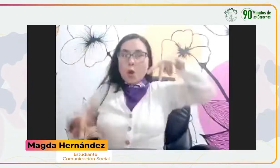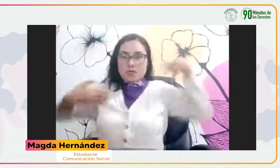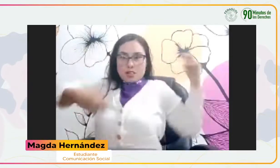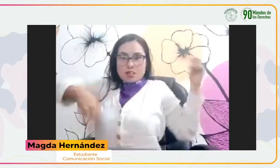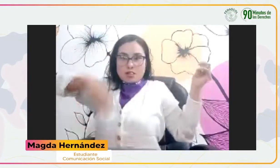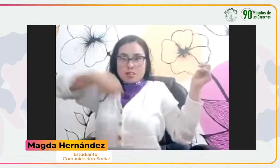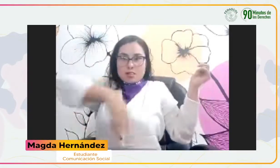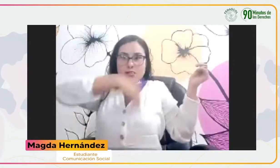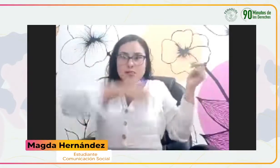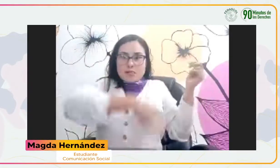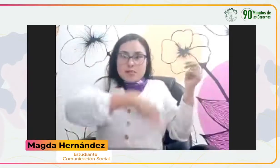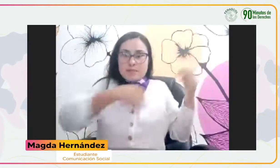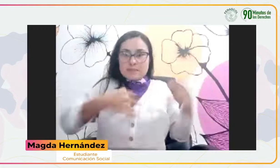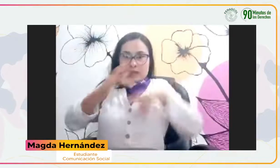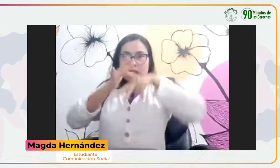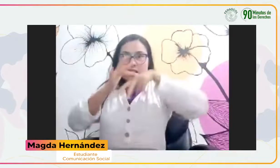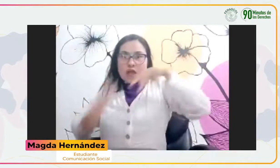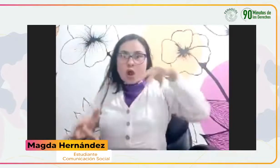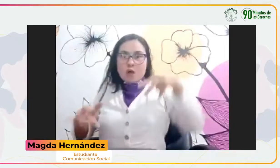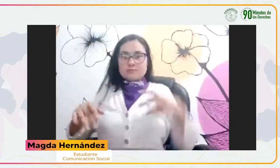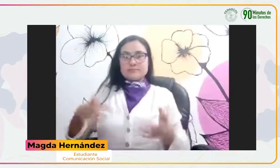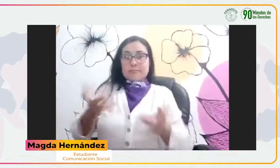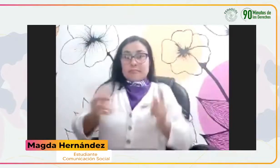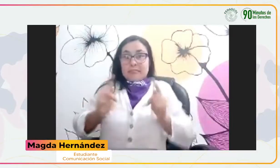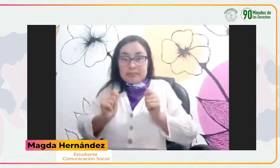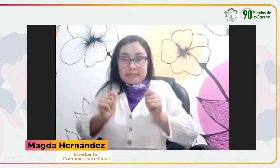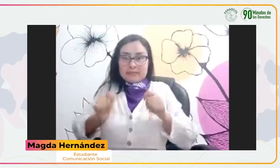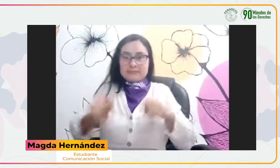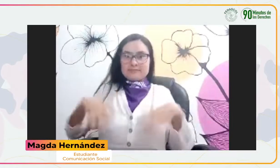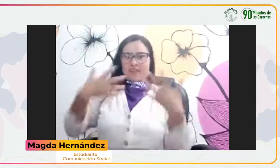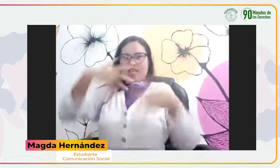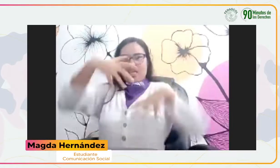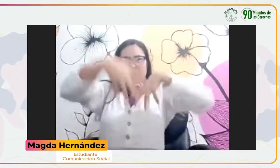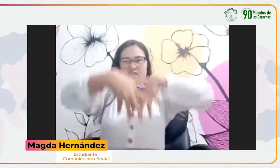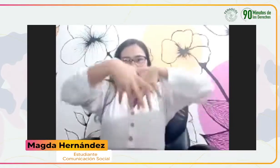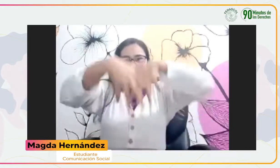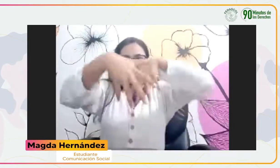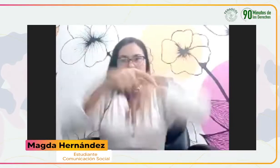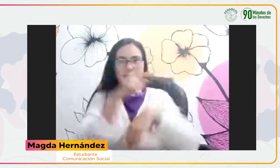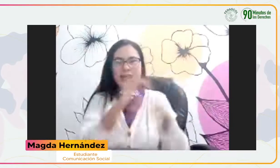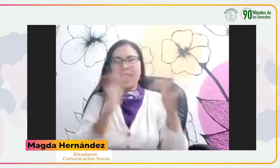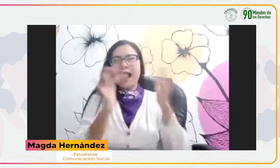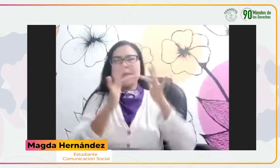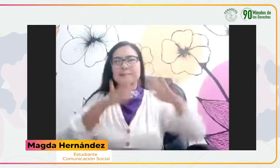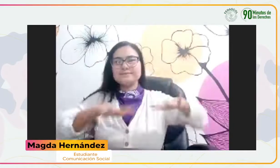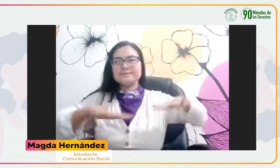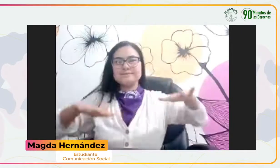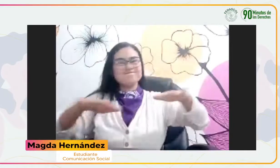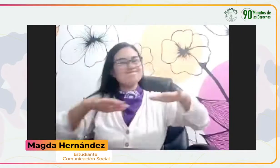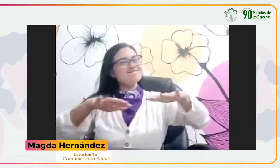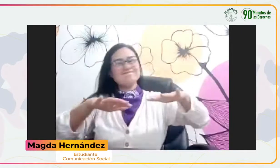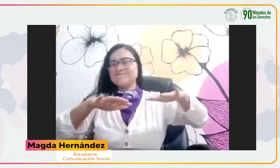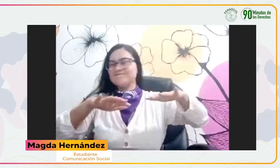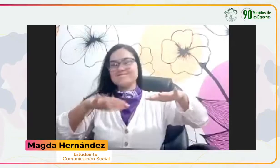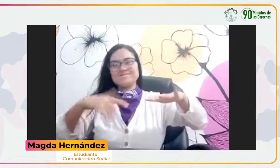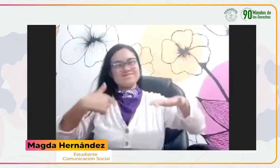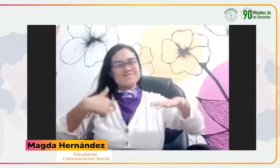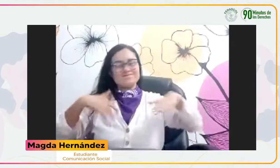mujeres que se movilizaron desnudas, que se pintaron, salieron mostrando sus pechos